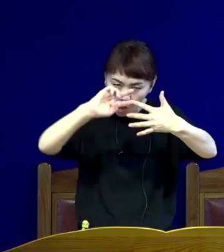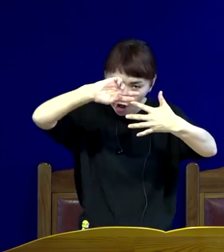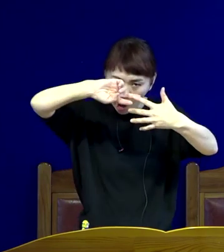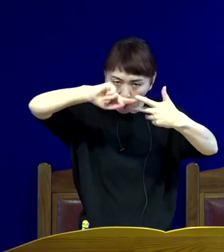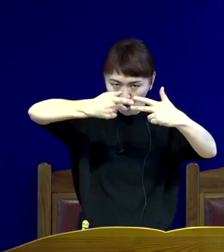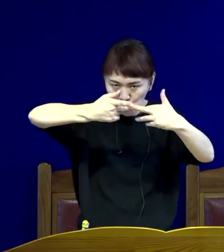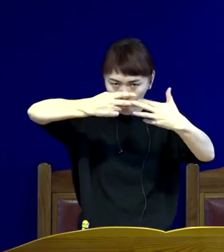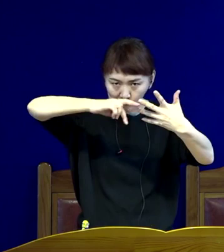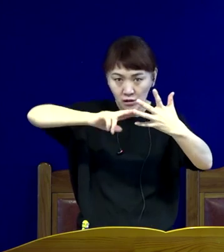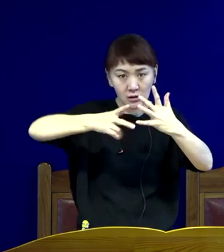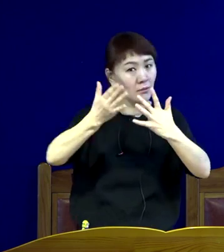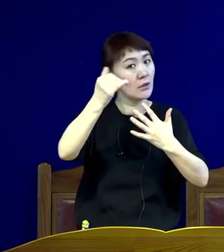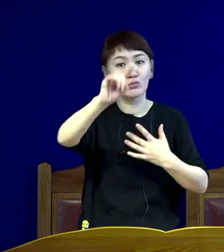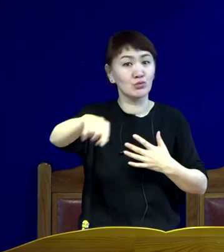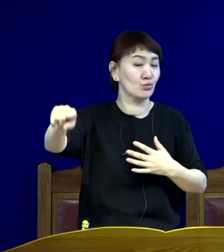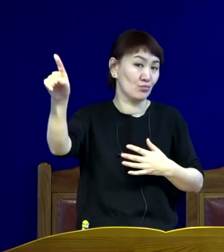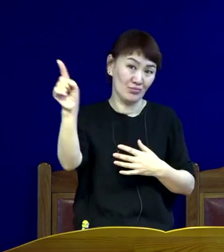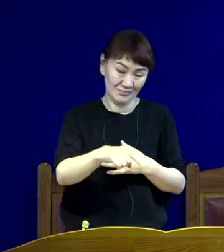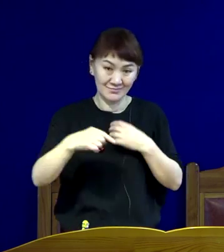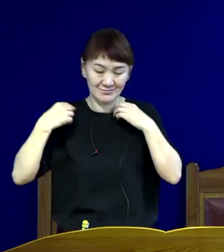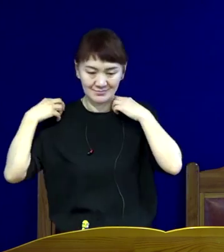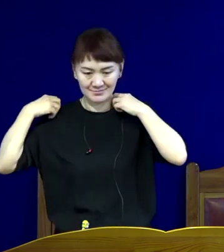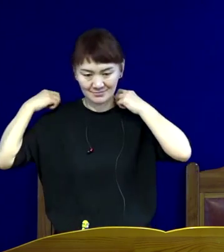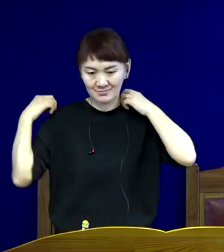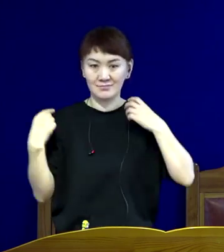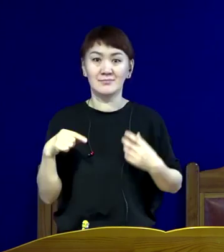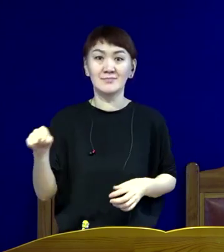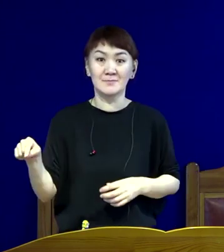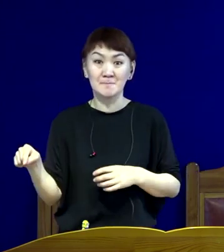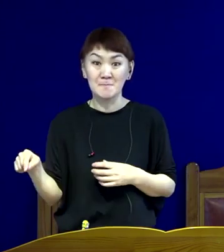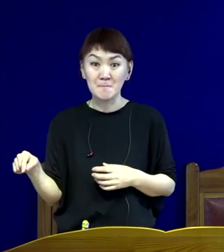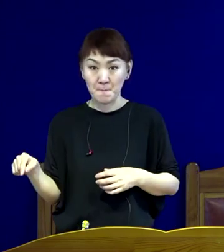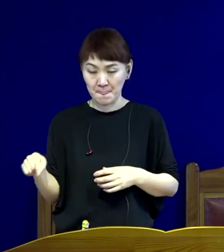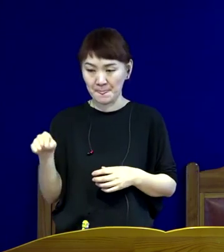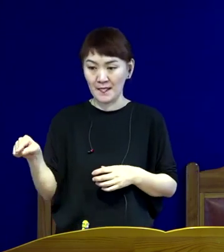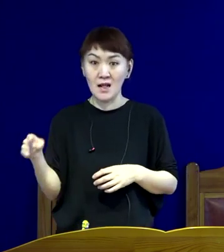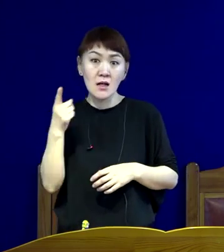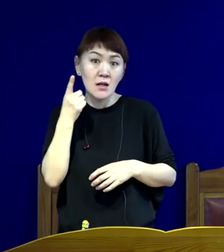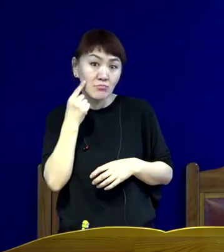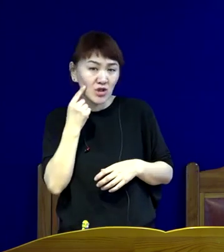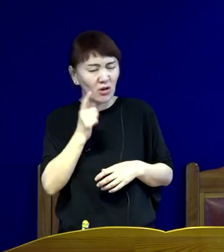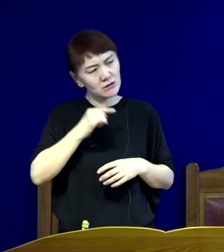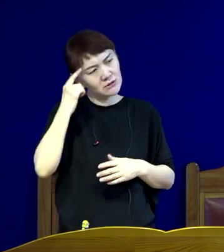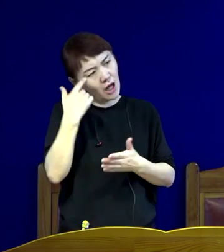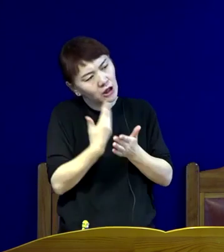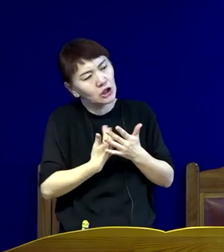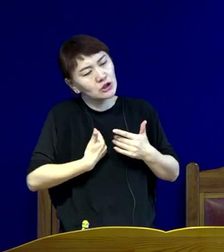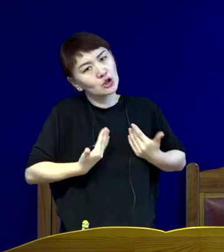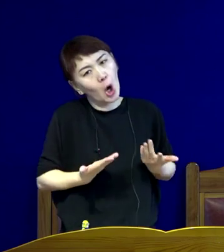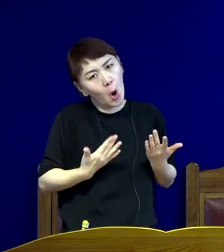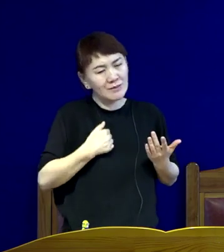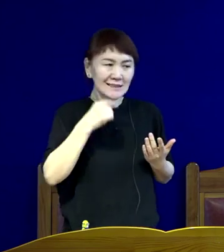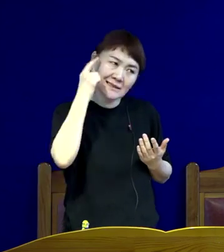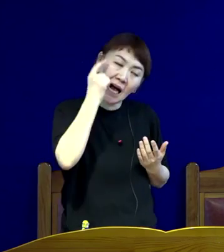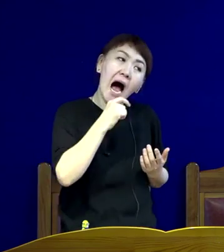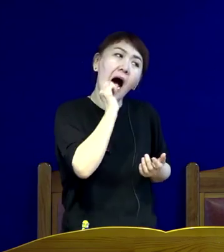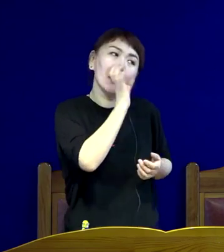болохгүй. Эхнэр хүн санал бодлоо хуваалцаж болно харин захирч болохгүй. Гажон анэсо